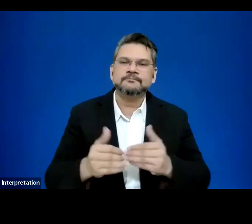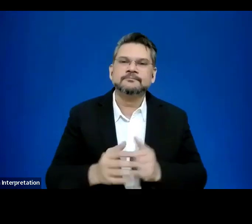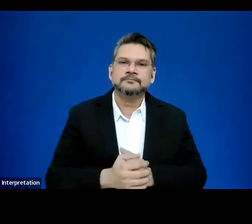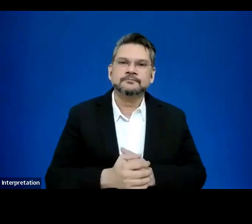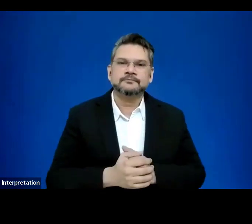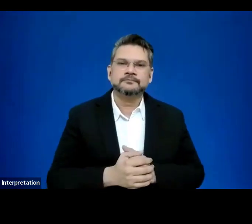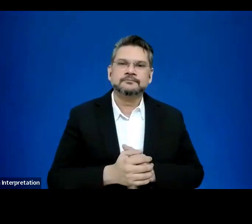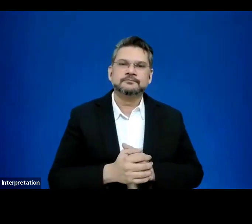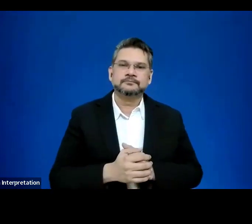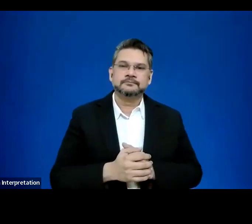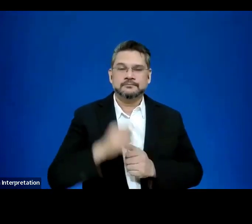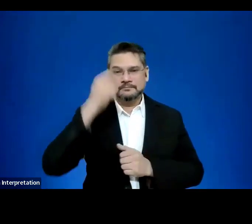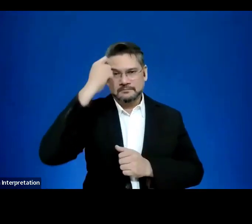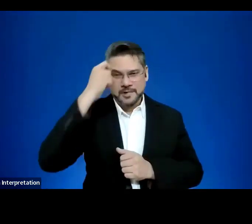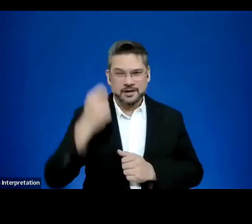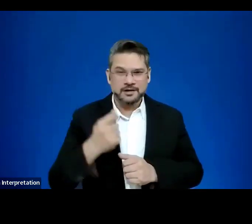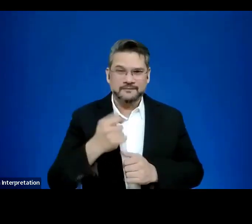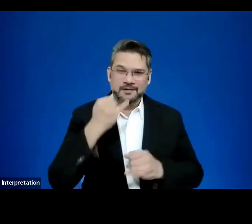奇。